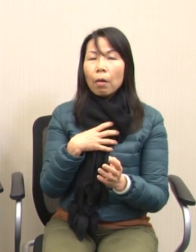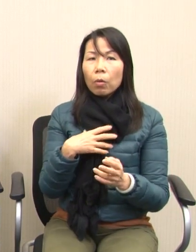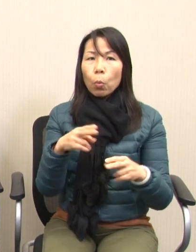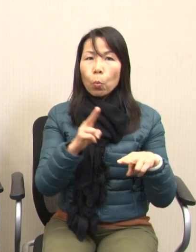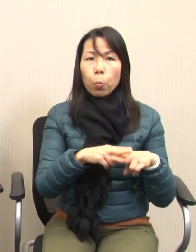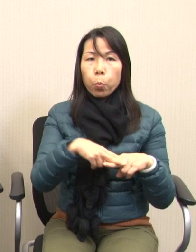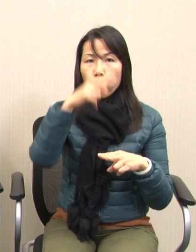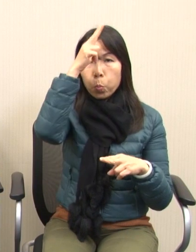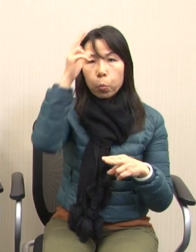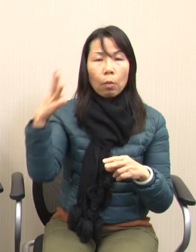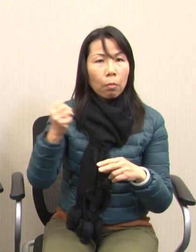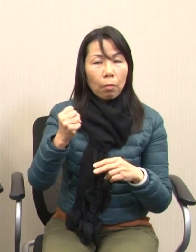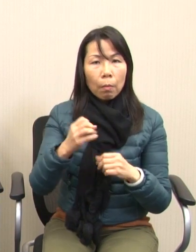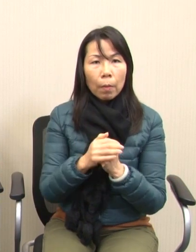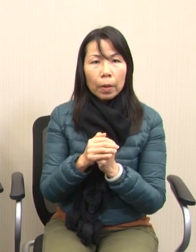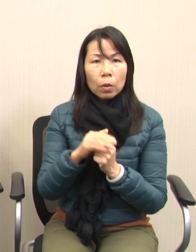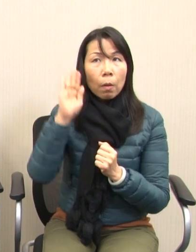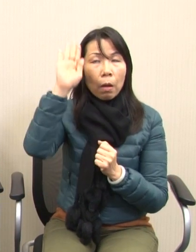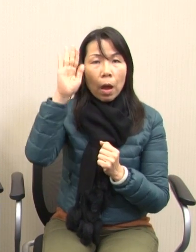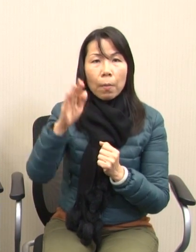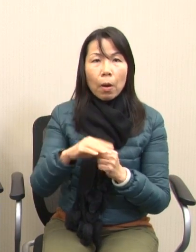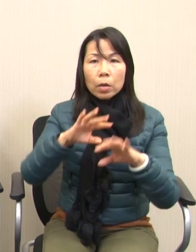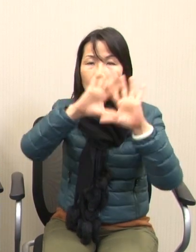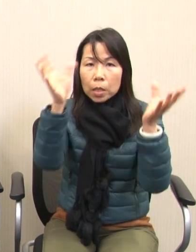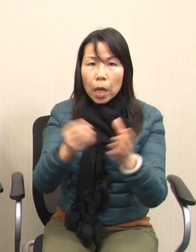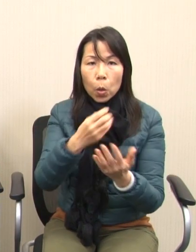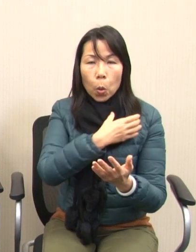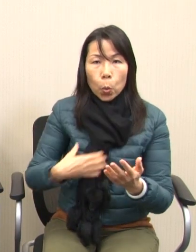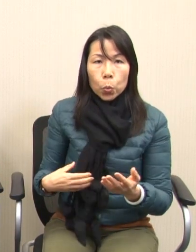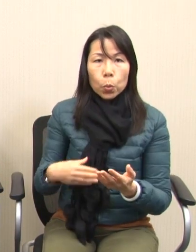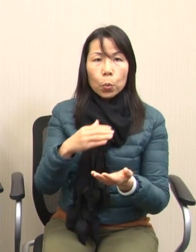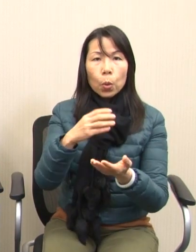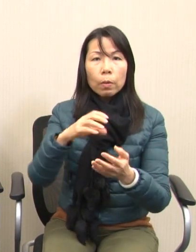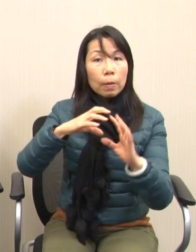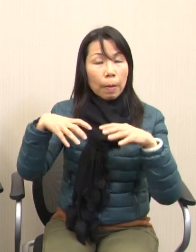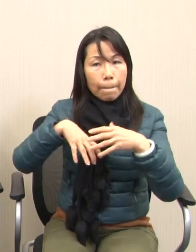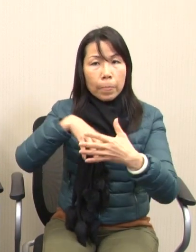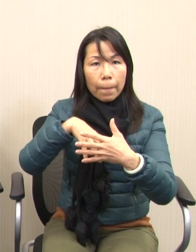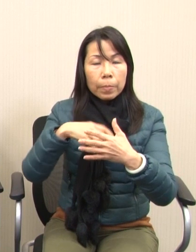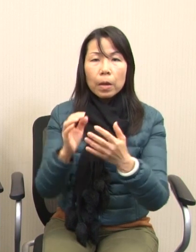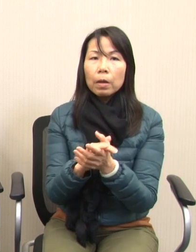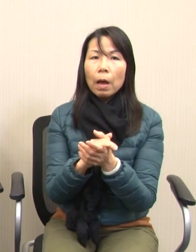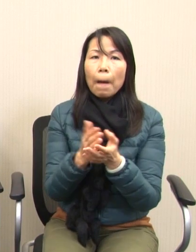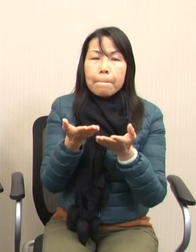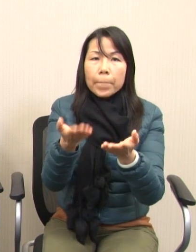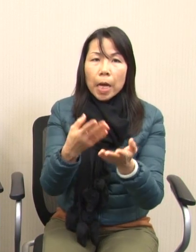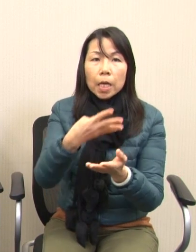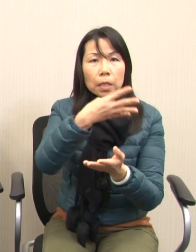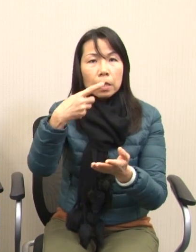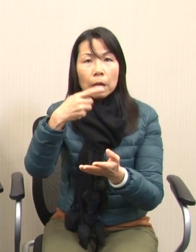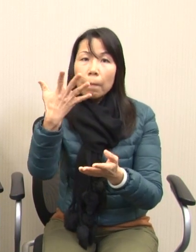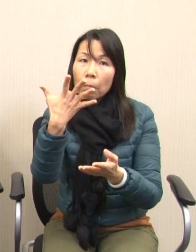舉都能夠在他操縱之下，他會不會整四五件候選人，而結果因為例如有人就覺得不如這